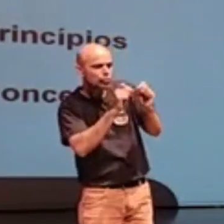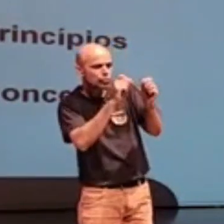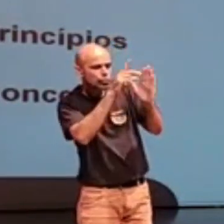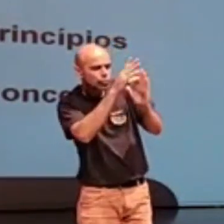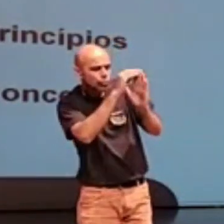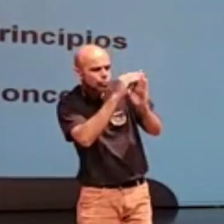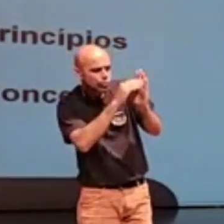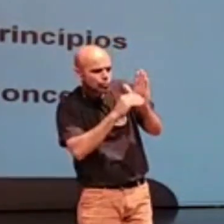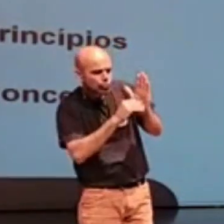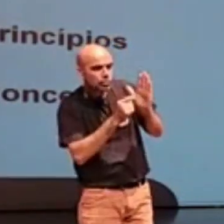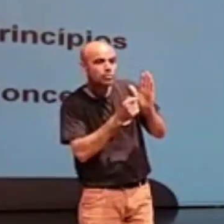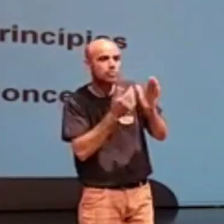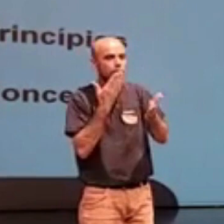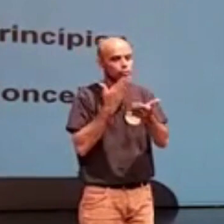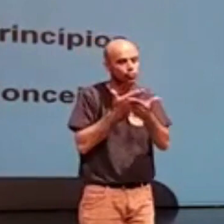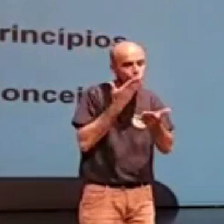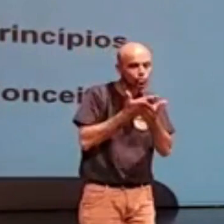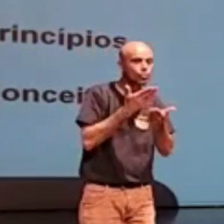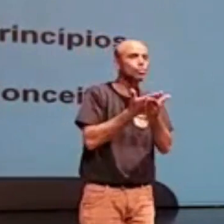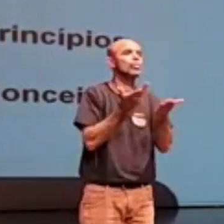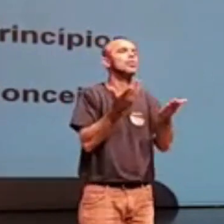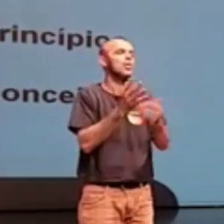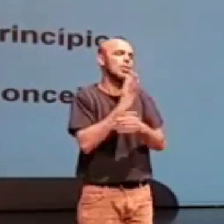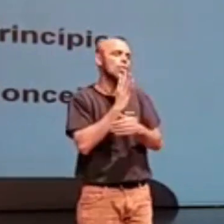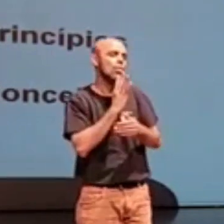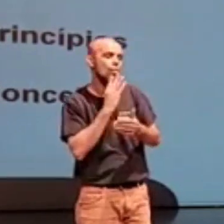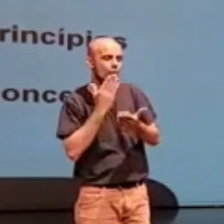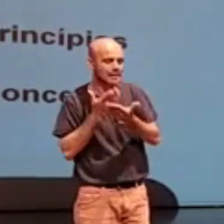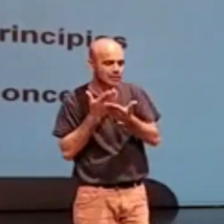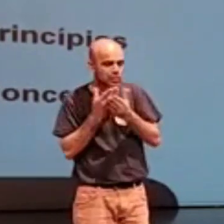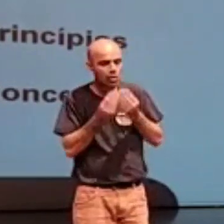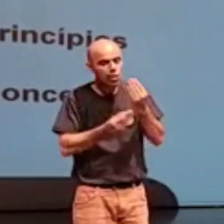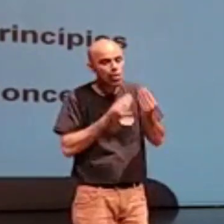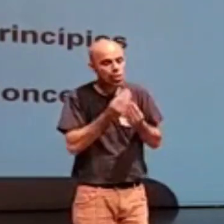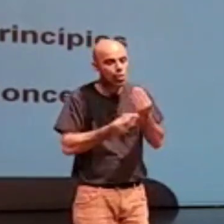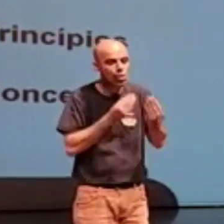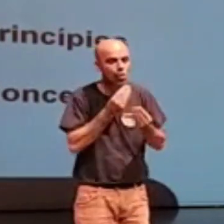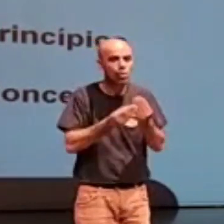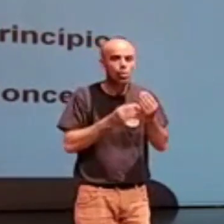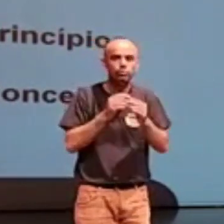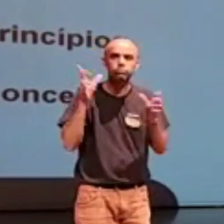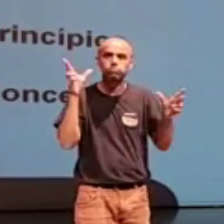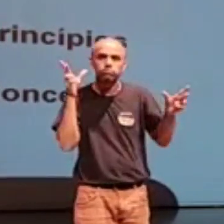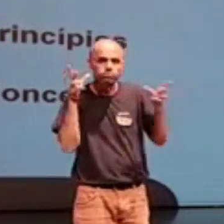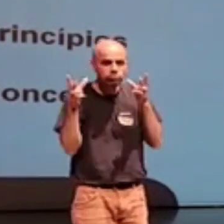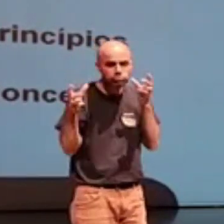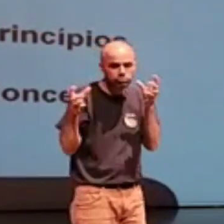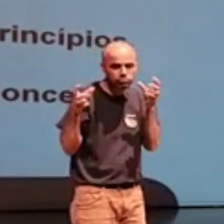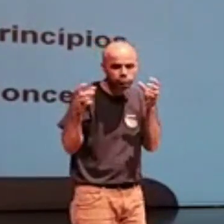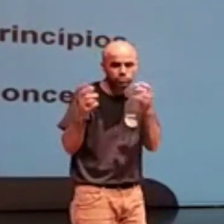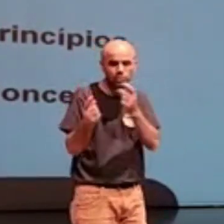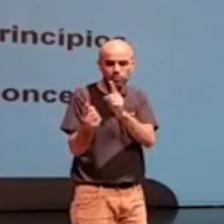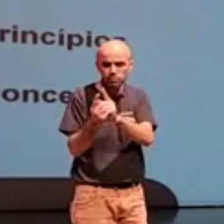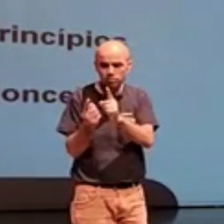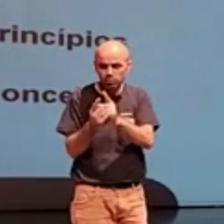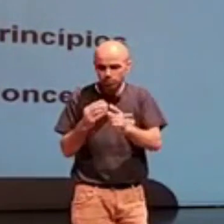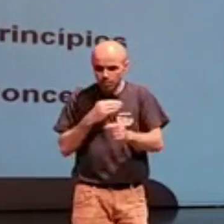que a gente precisa? Estudar, estudar, estudar, escutar muito o paciente e saber